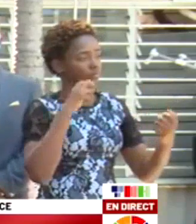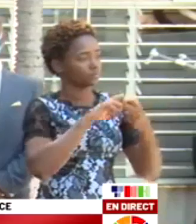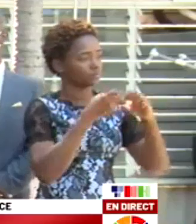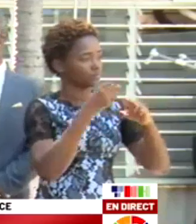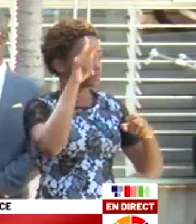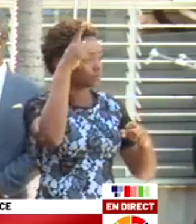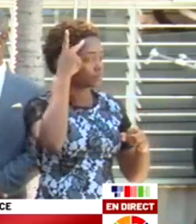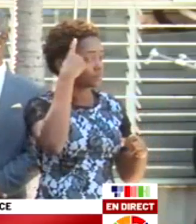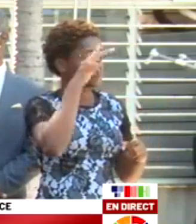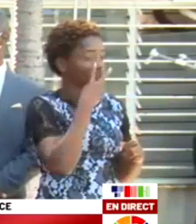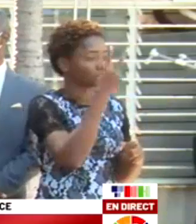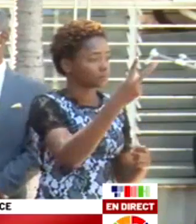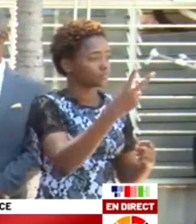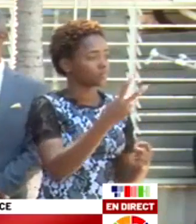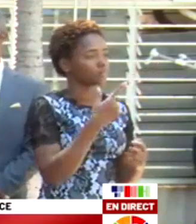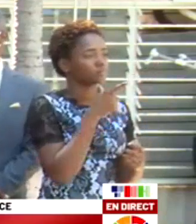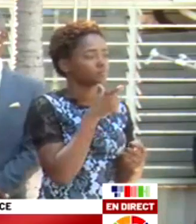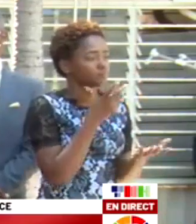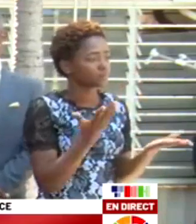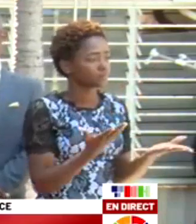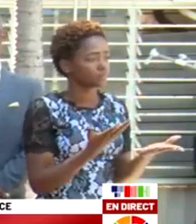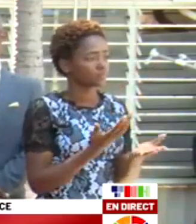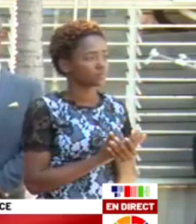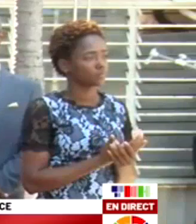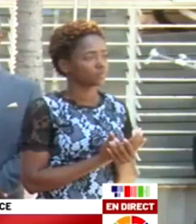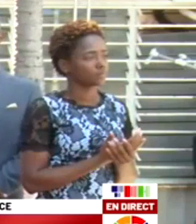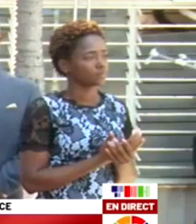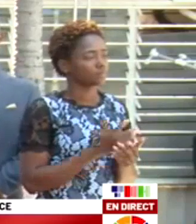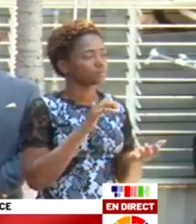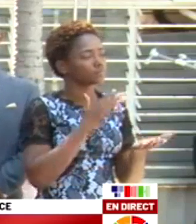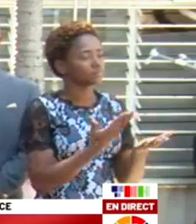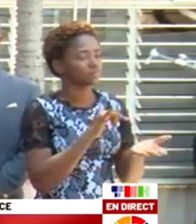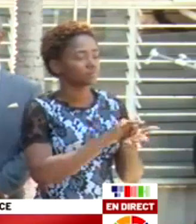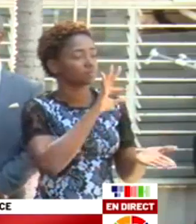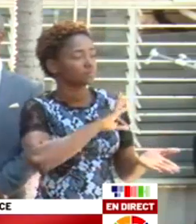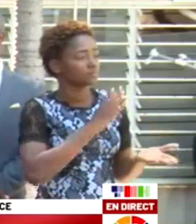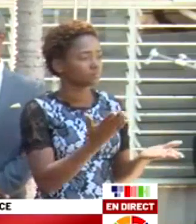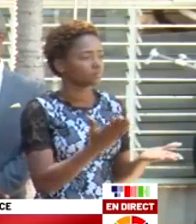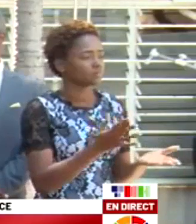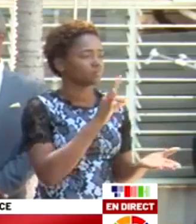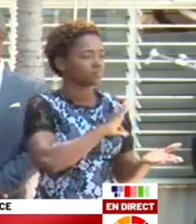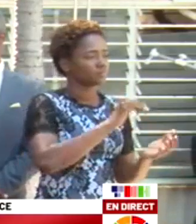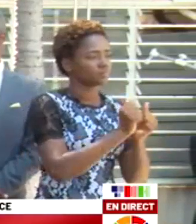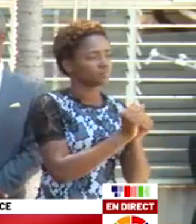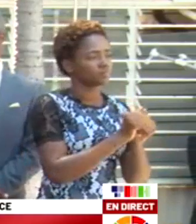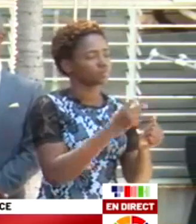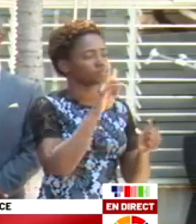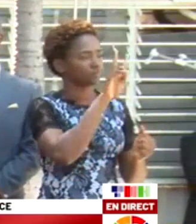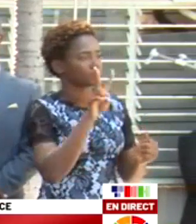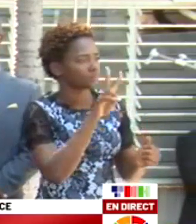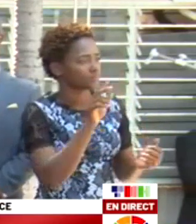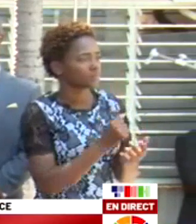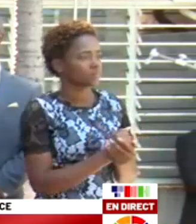c'est pour nous regarder à qui est-ce que la crise a profité. Il a toujours profité à bandits. Il a toujours profité